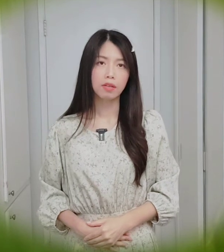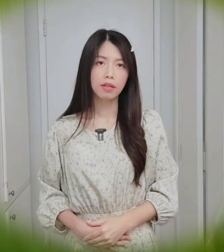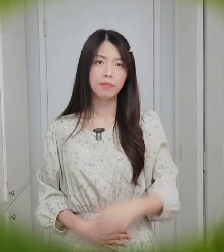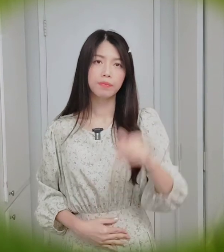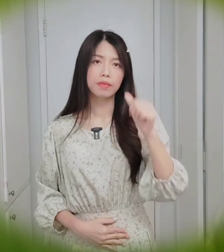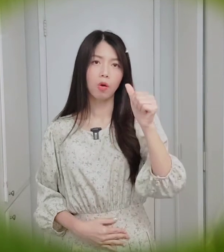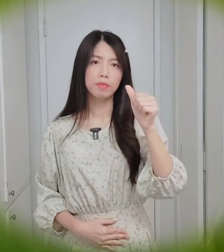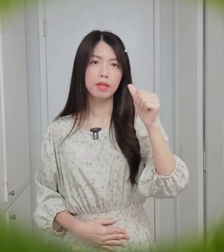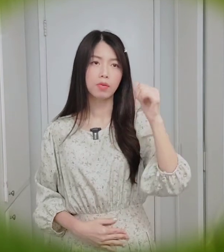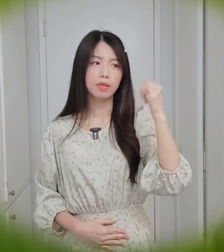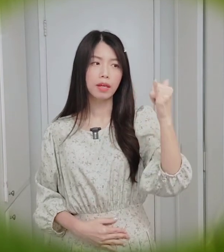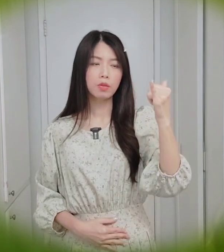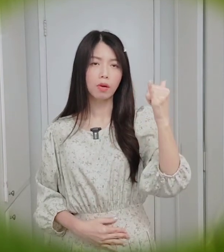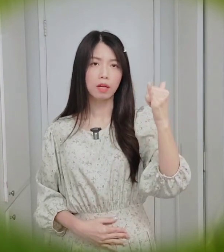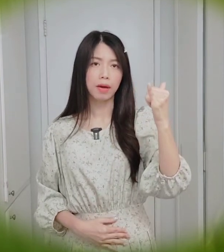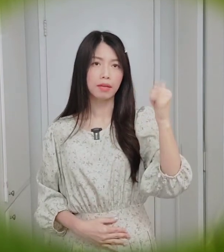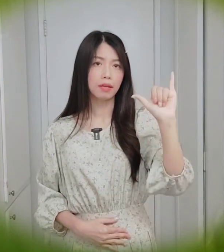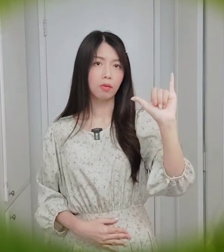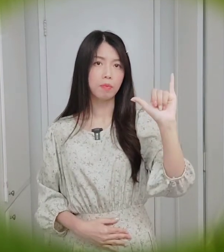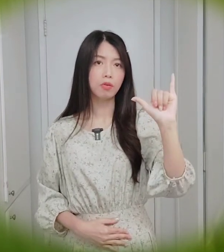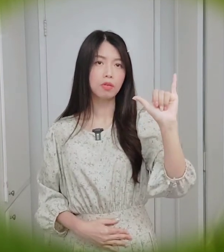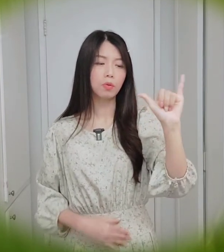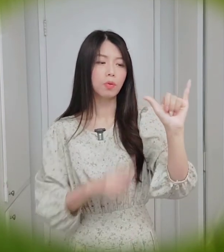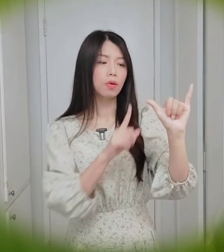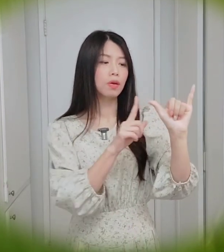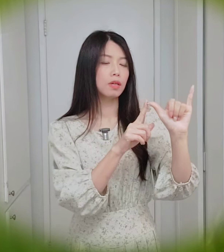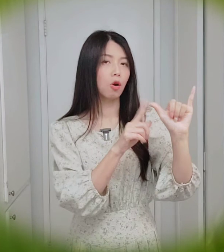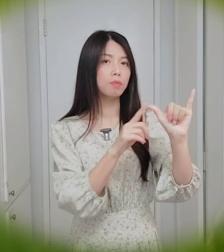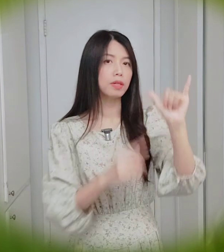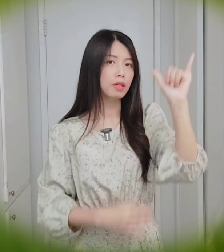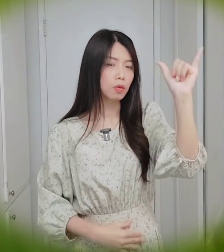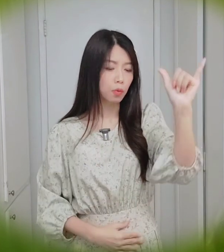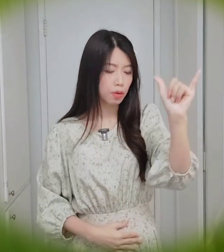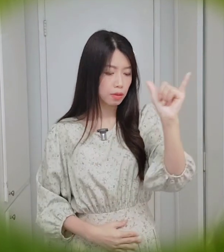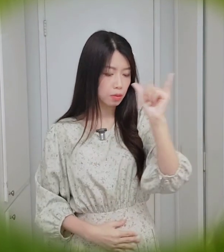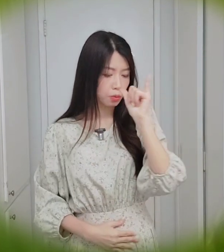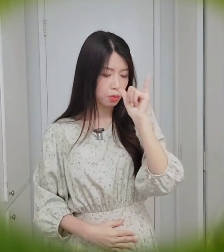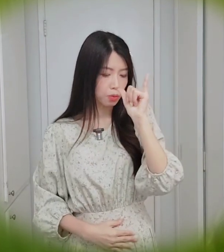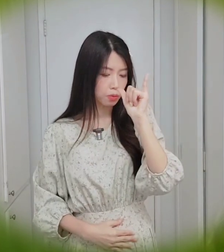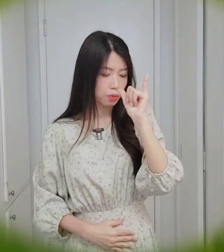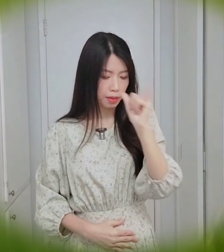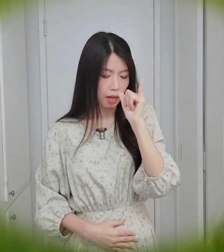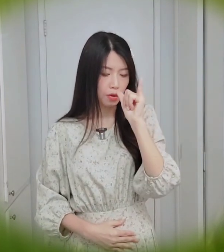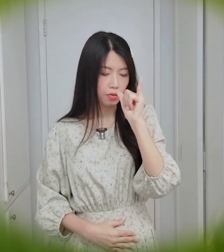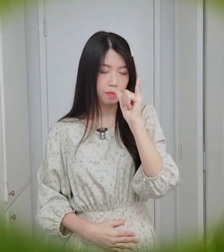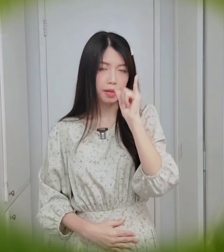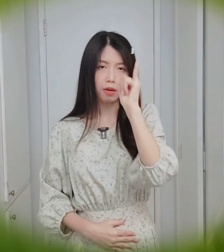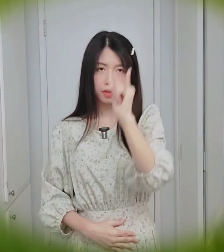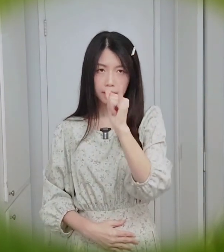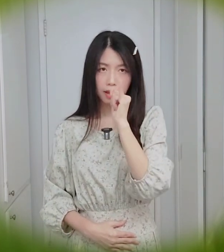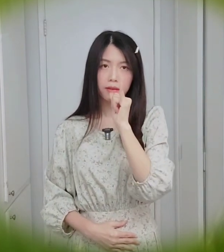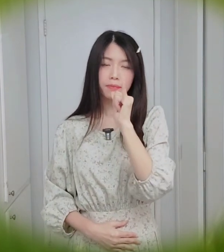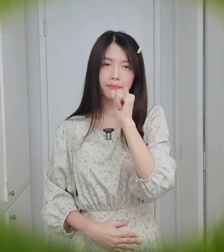뜻의 수어는 엄지하고 새끼손가락만 이렇게 펴주시고 이 엄지를 코 있는 쪽으로 가깝게 다가와 주시면